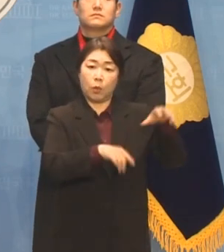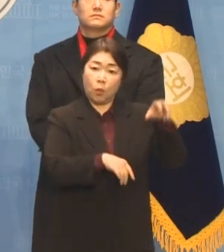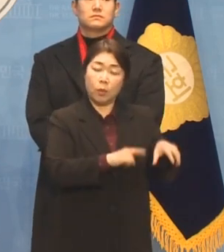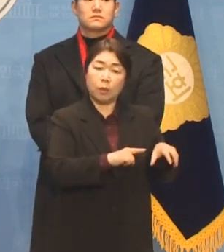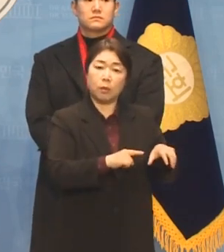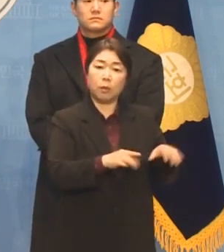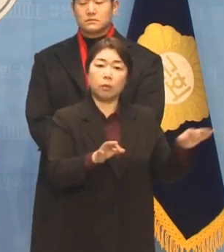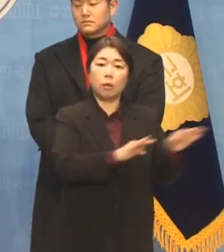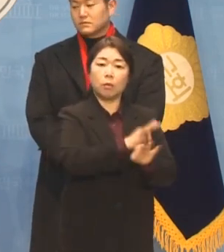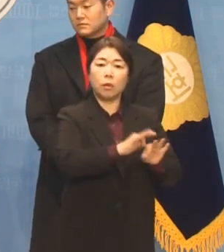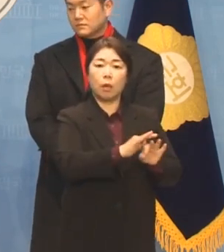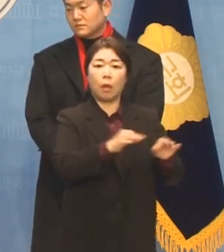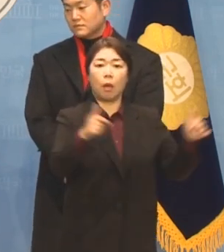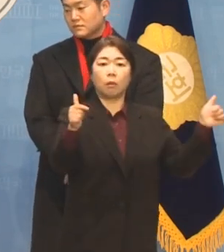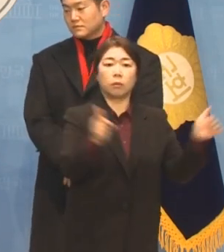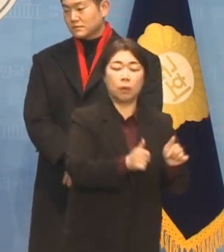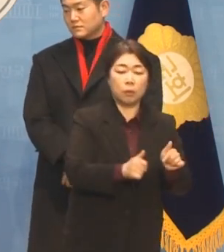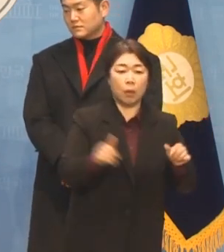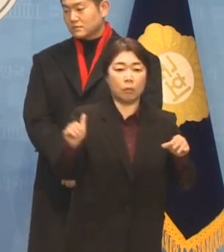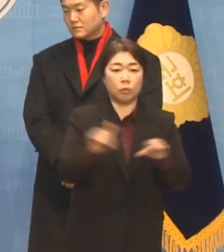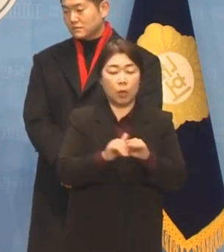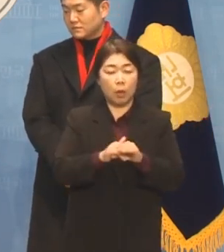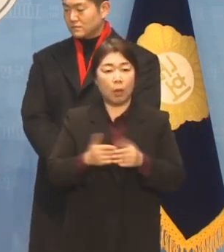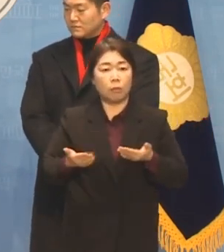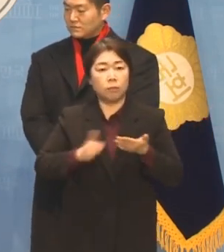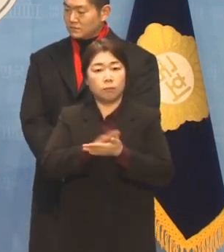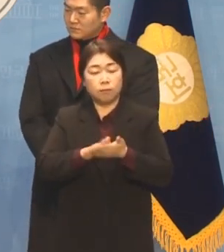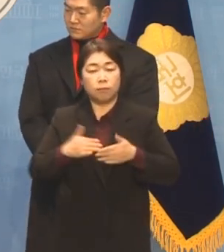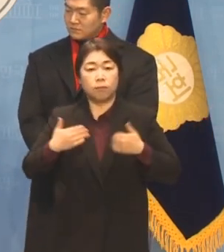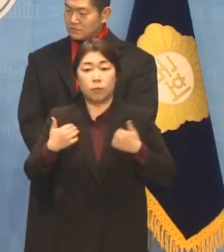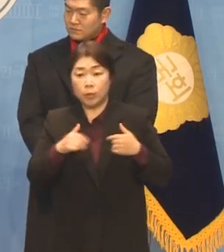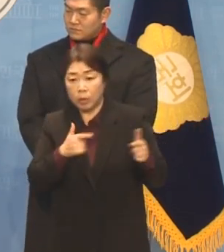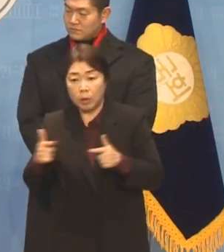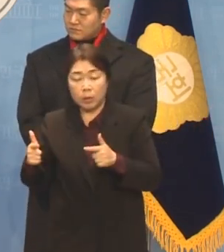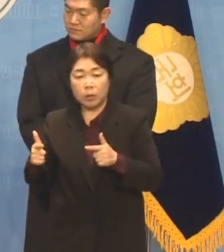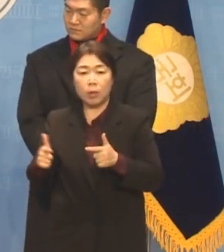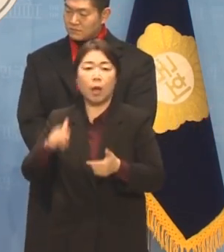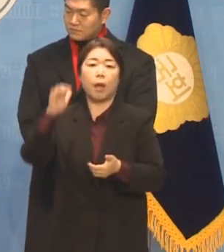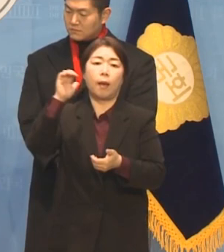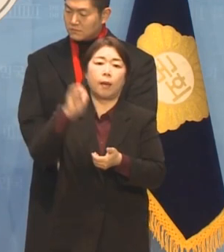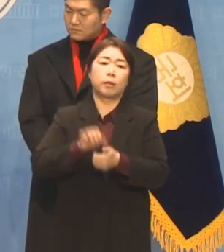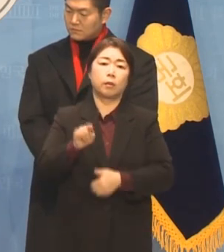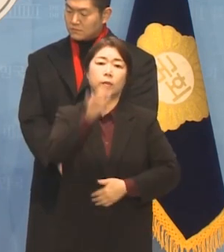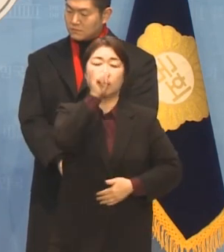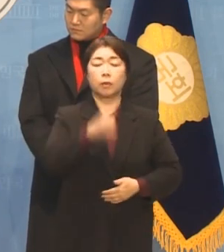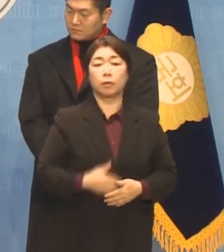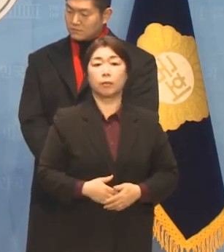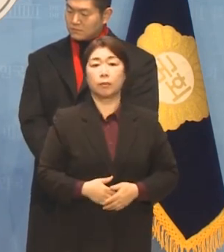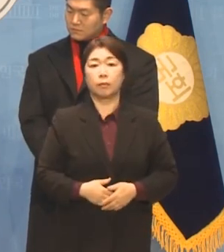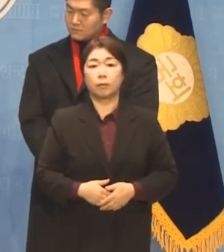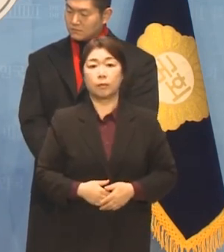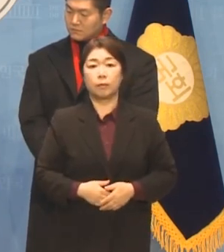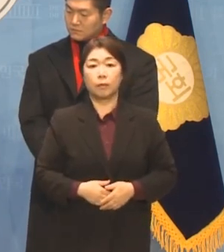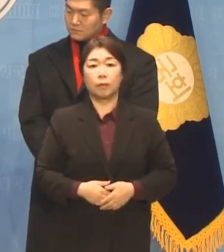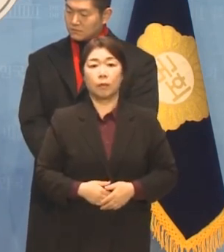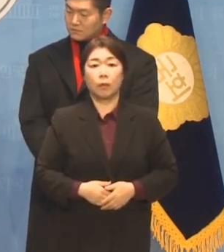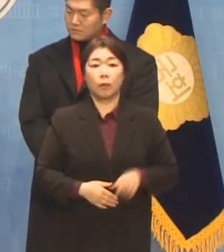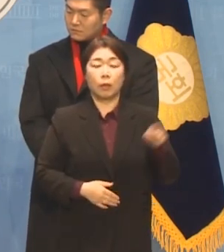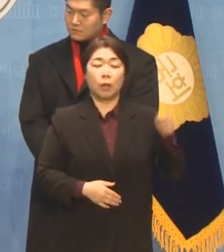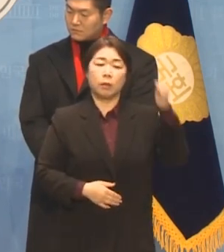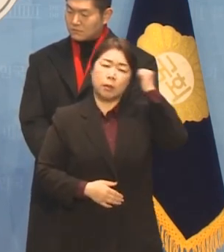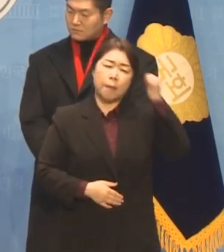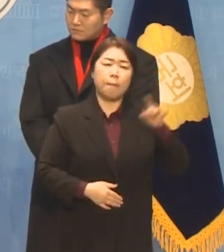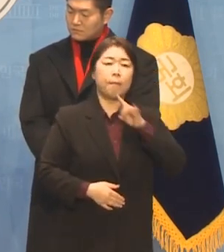경제는 침체되고 문화, 여가 인프라 성장에도 한계가 발생합니다. 한 번 베드타운은